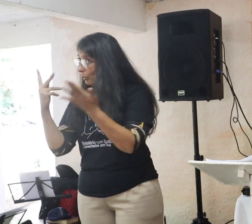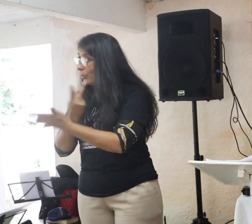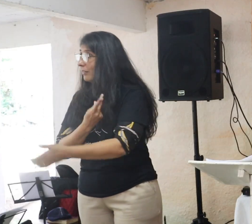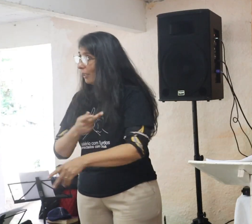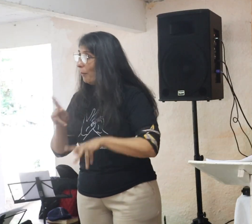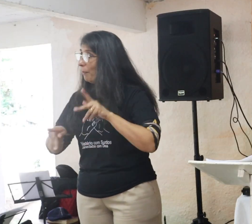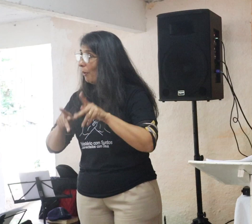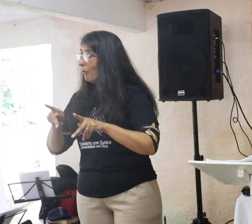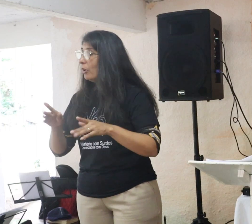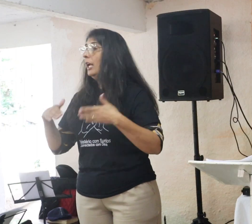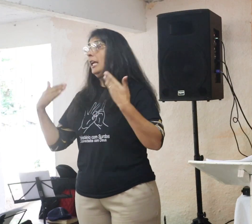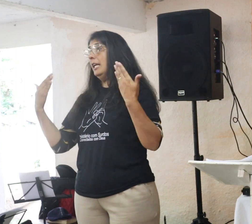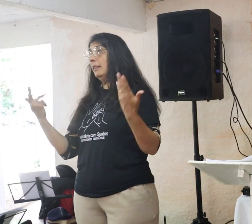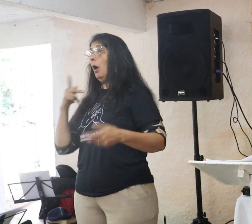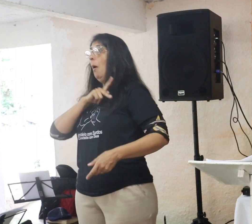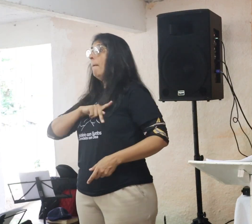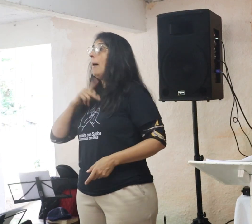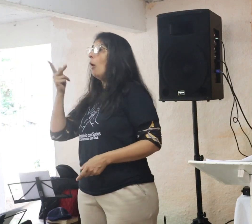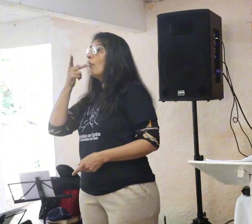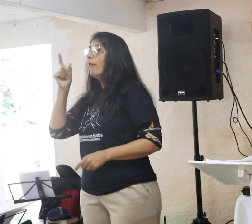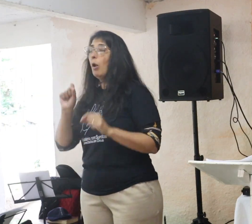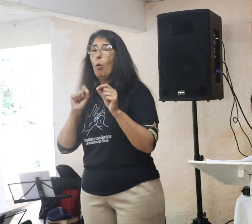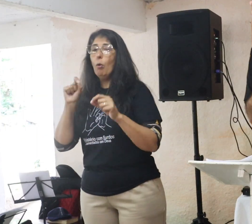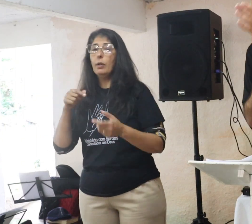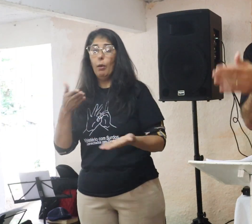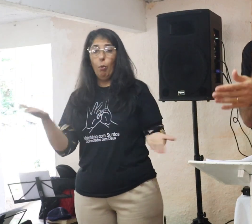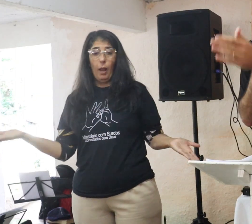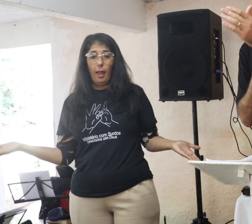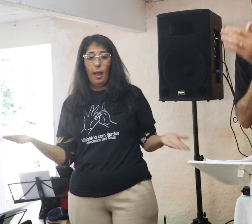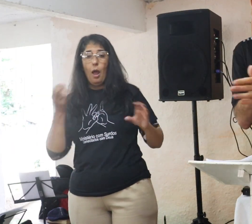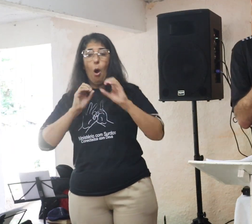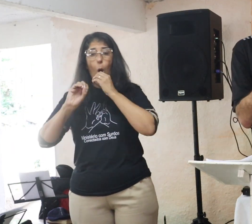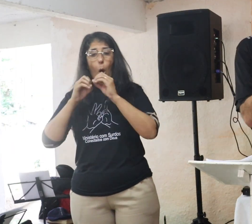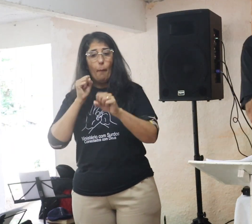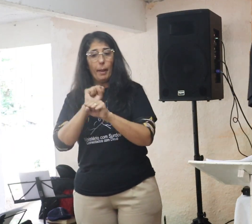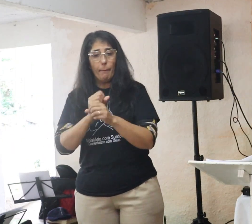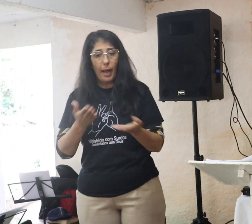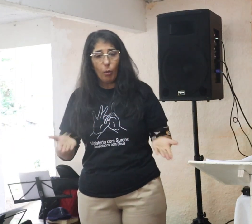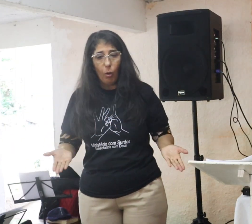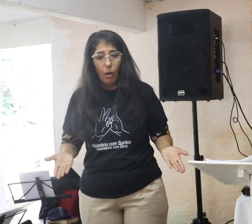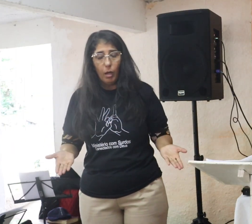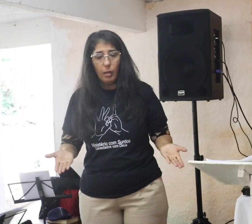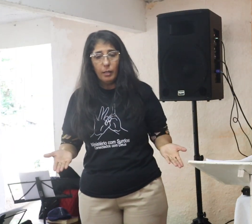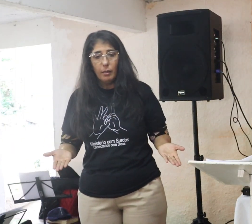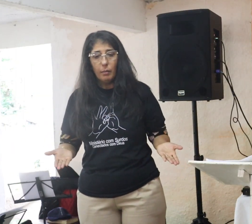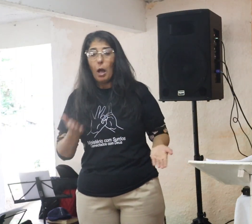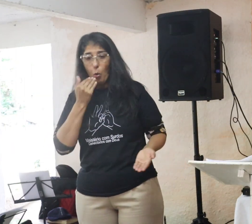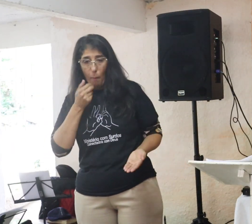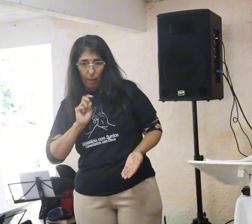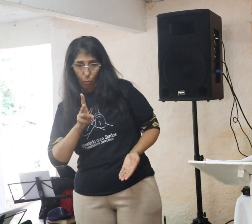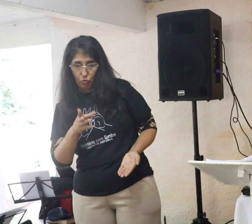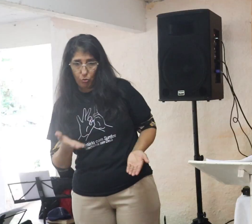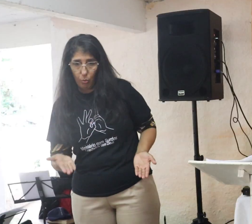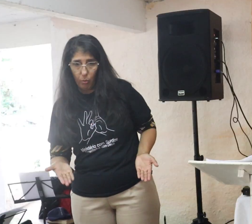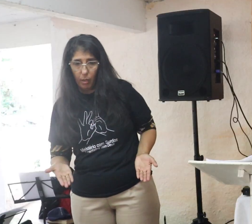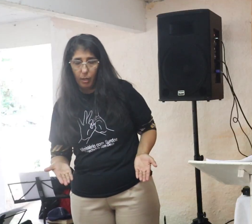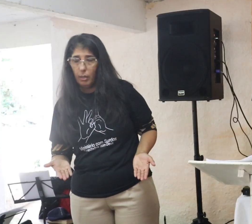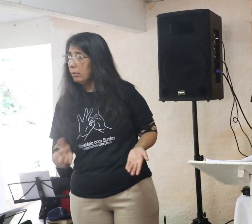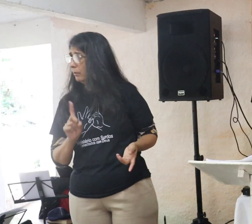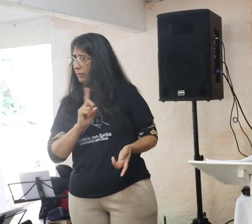comer, então volte a trabalhar. E nós somos chamados a aguardarmos o retorno do Senhor trabalhando, servindo.